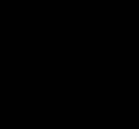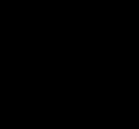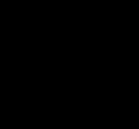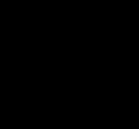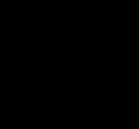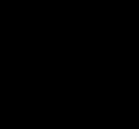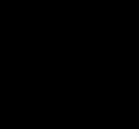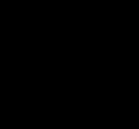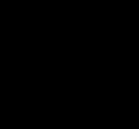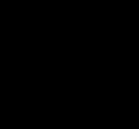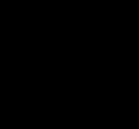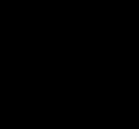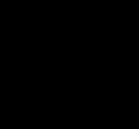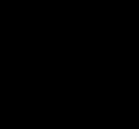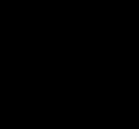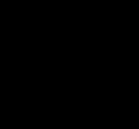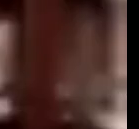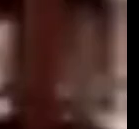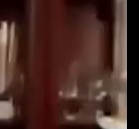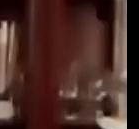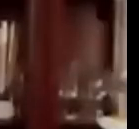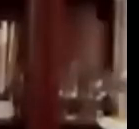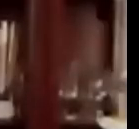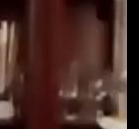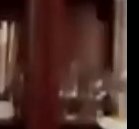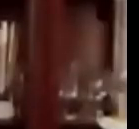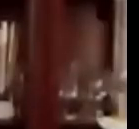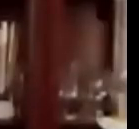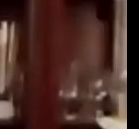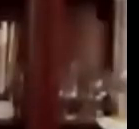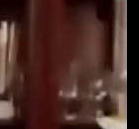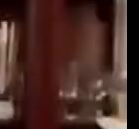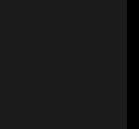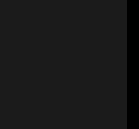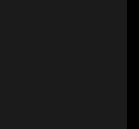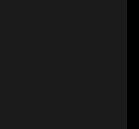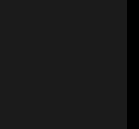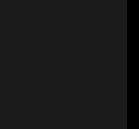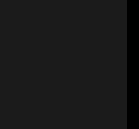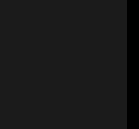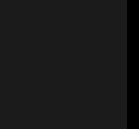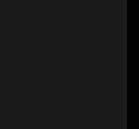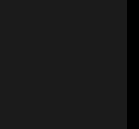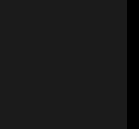gusta. A mí me gusta. Para ganar en el primer lugar, pues era poner